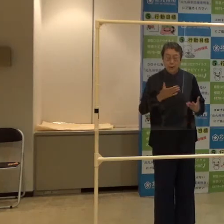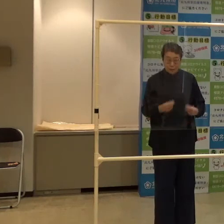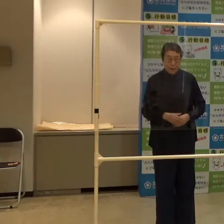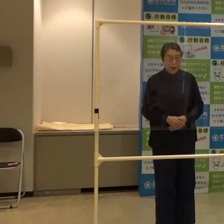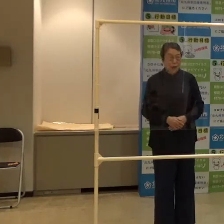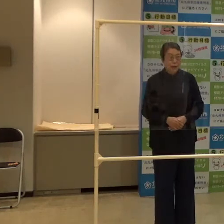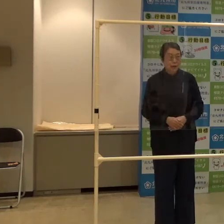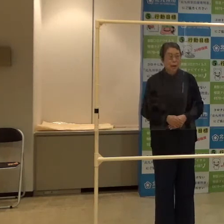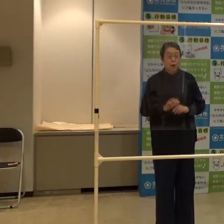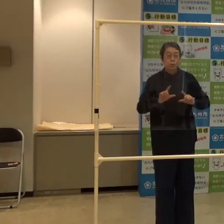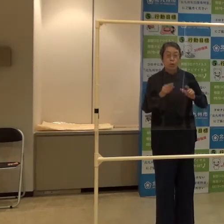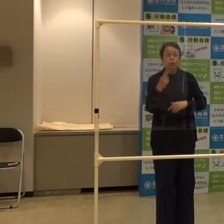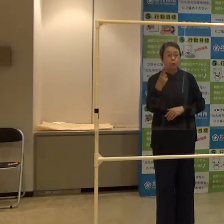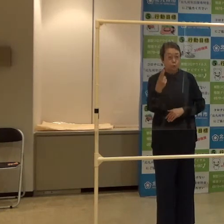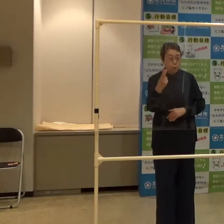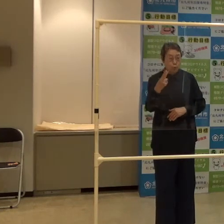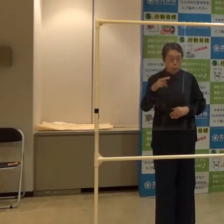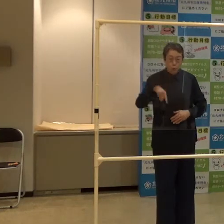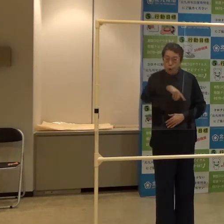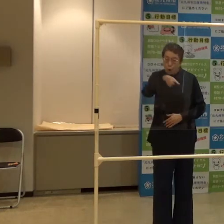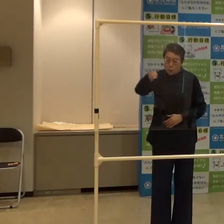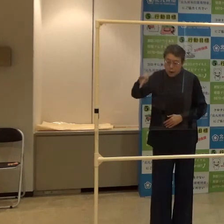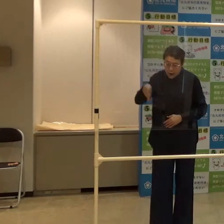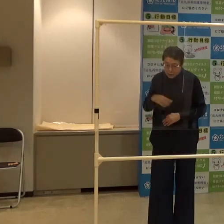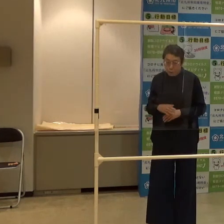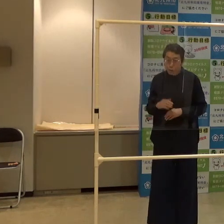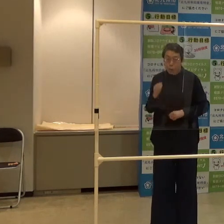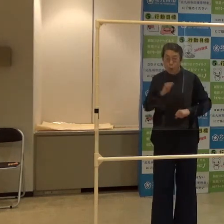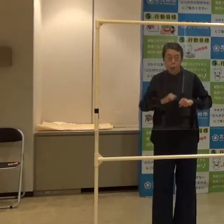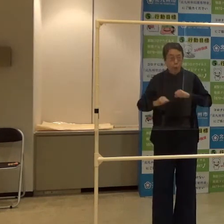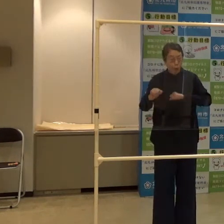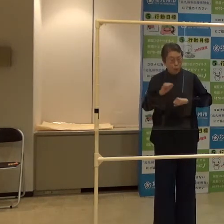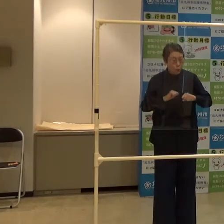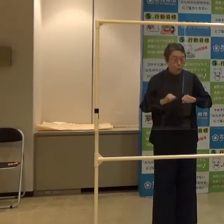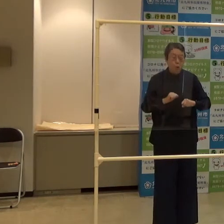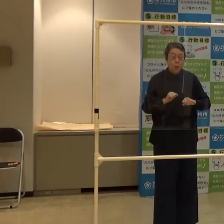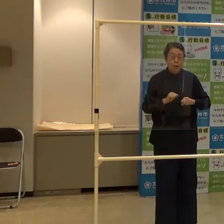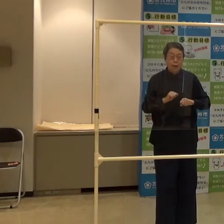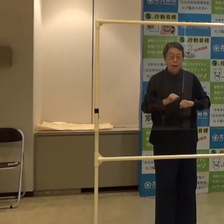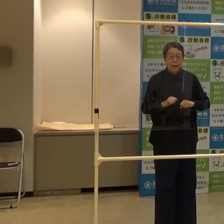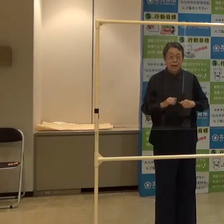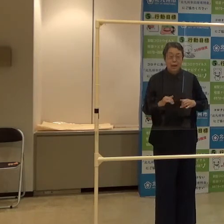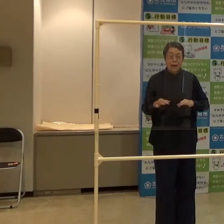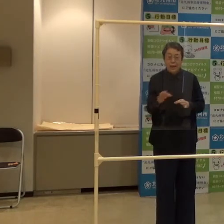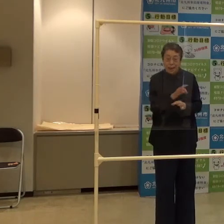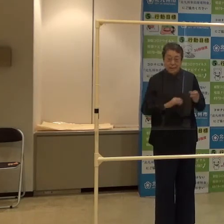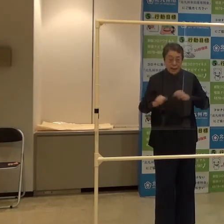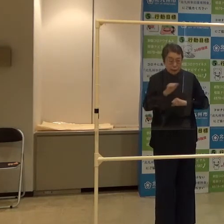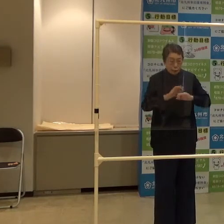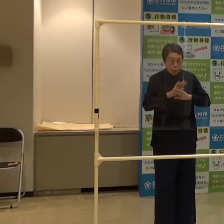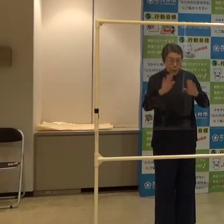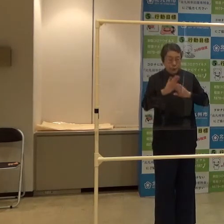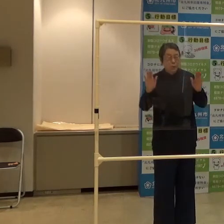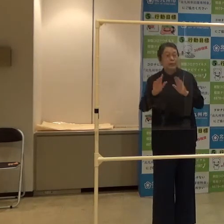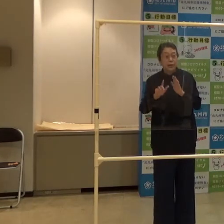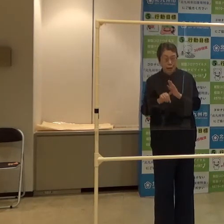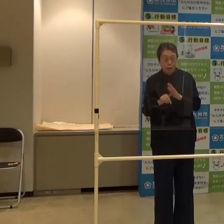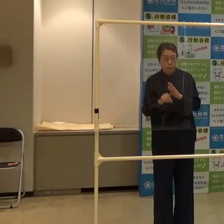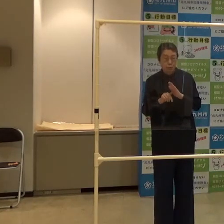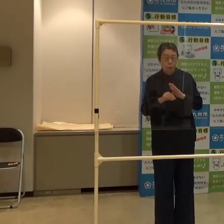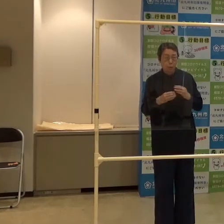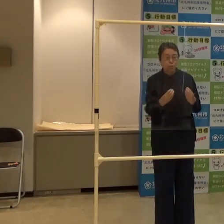都圏、東京とかでもまた動き出してから感染者がかなり多くなってきているという現状もあって、まあ、北九州市は今の